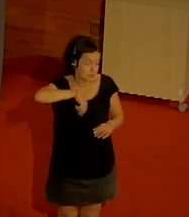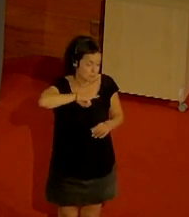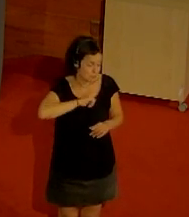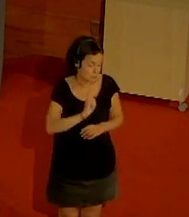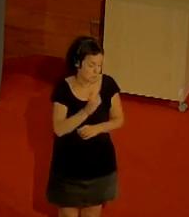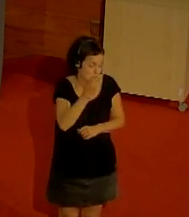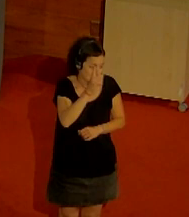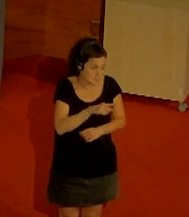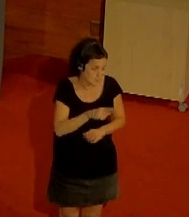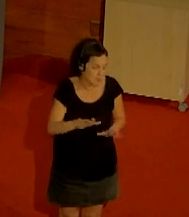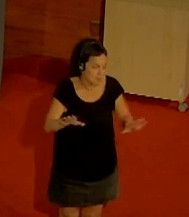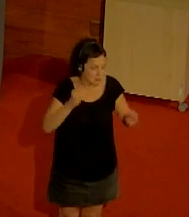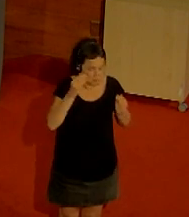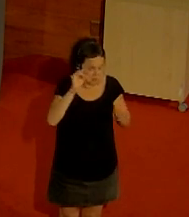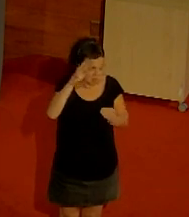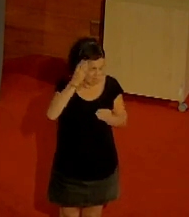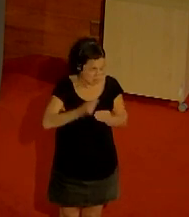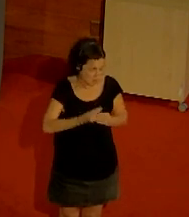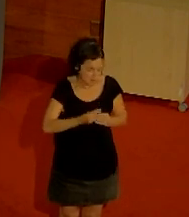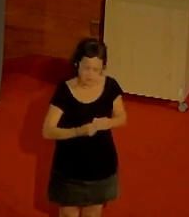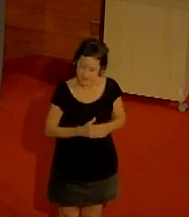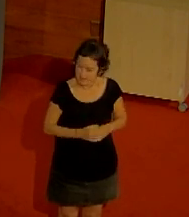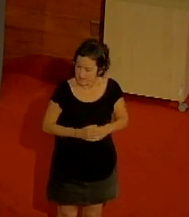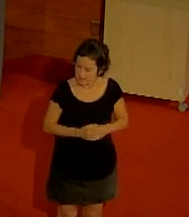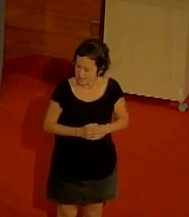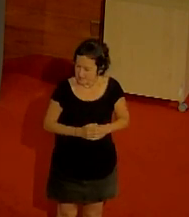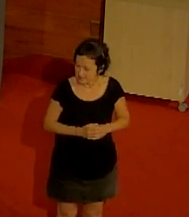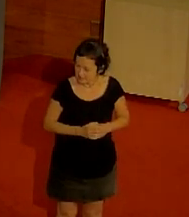idea. En todo caso,